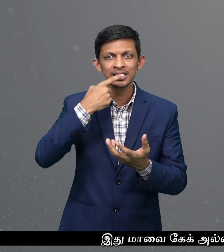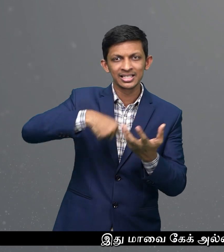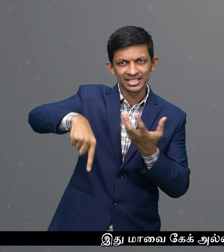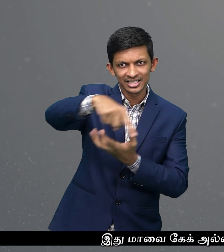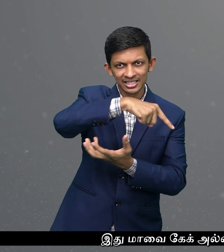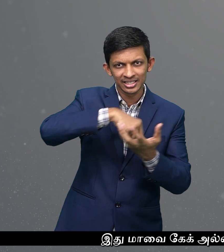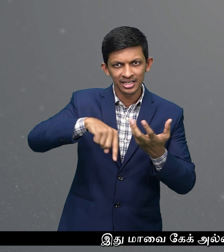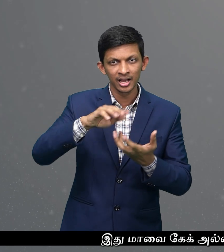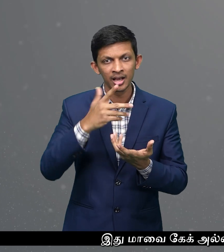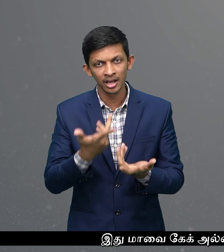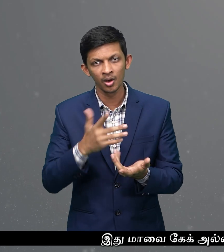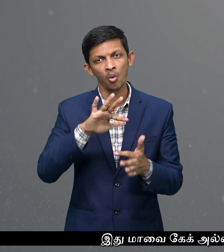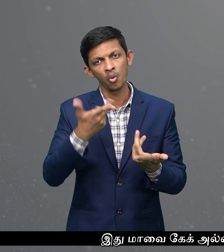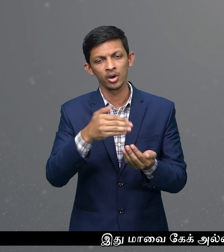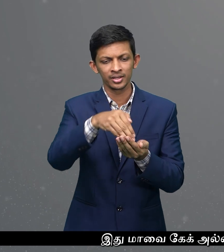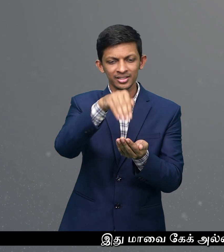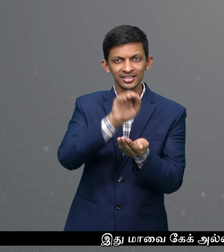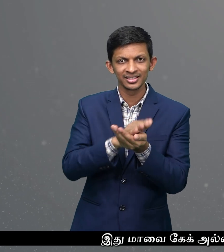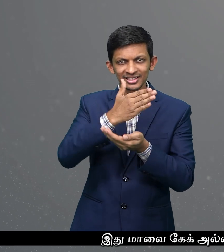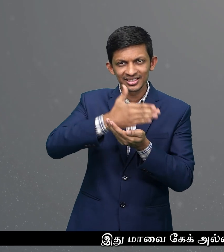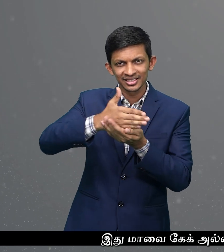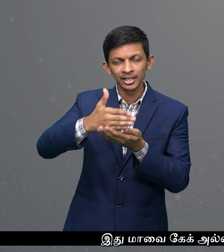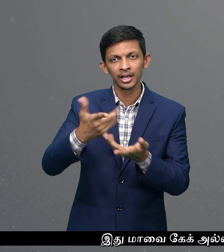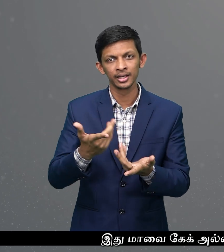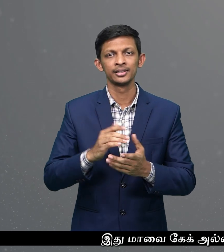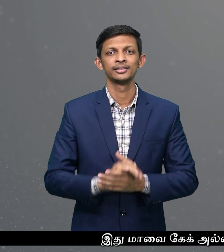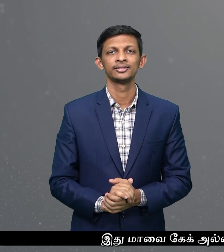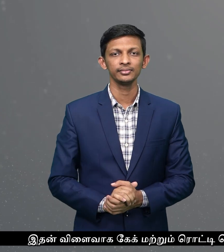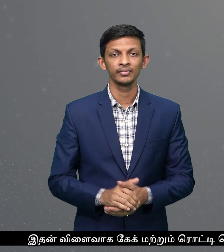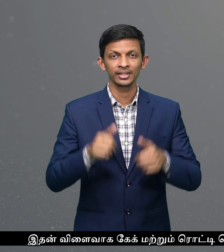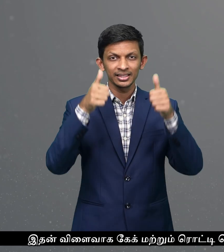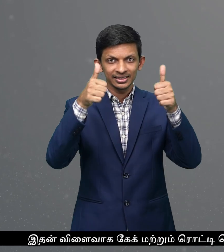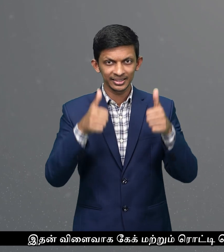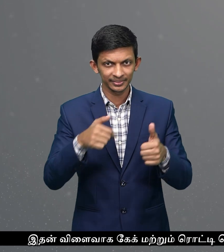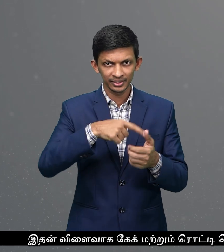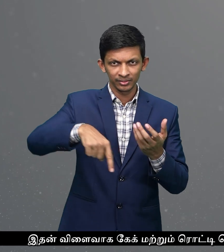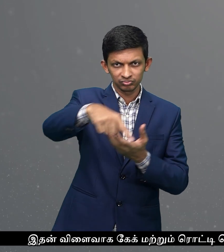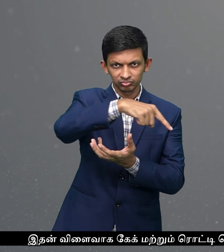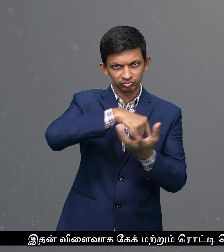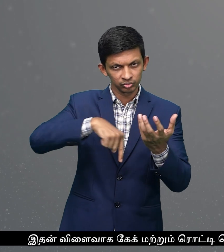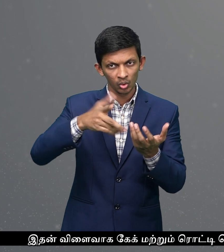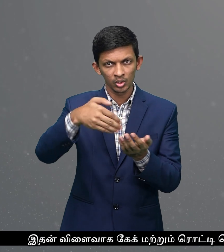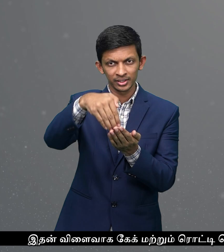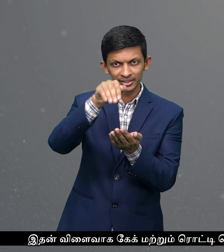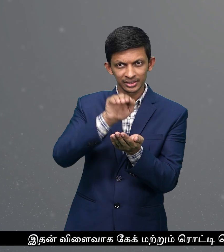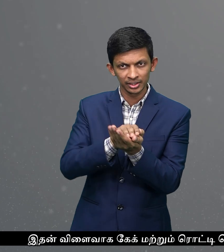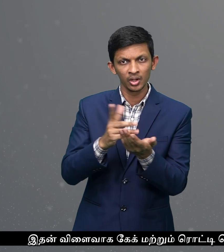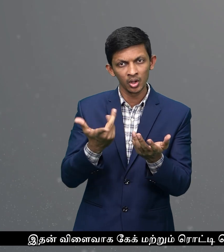இது மாவை கேக் அல்லது ரொட்டியாக மாற்றுகிறது. இதன் விளைவாக கேக் மற்றும் ரொட்டி